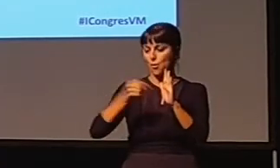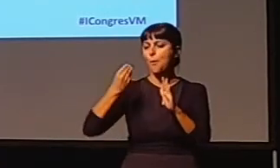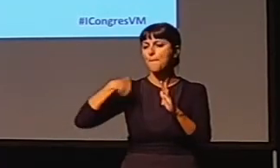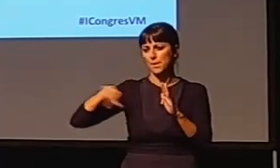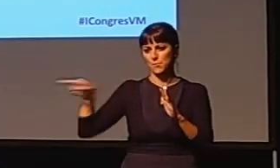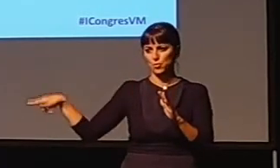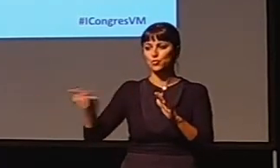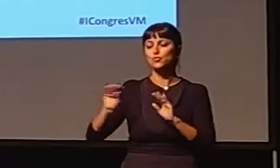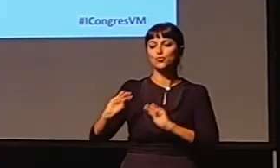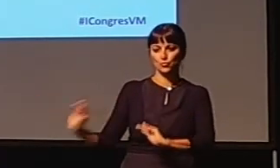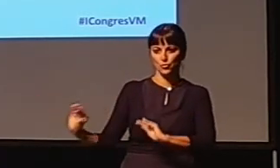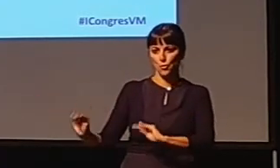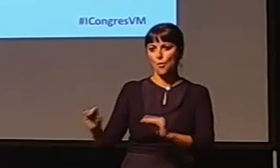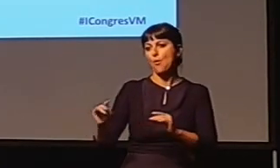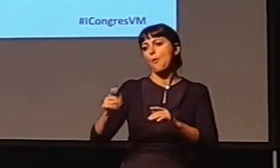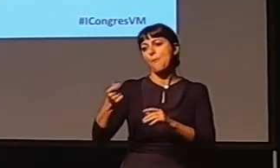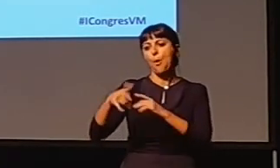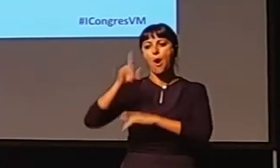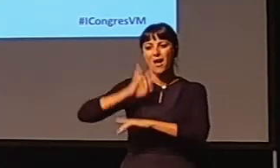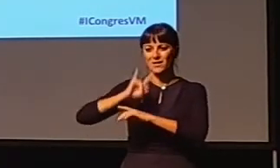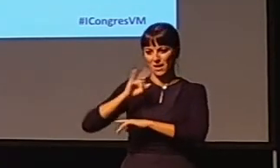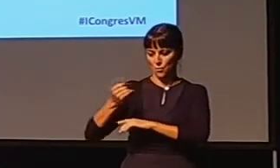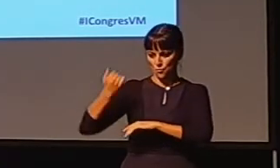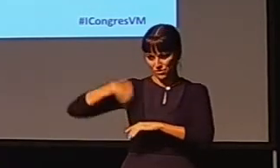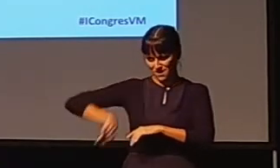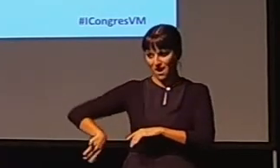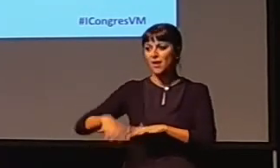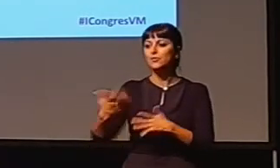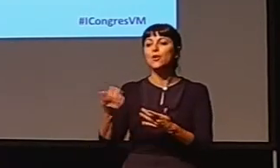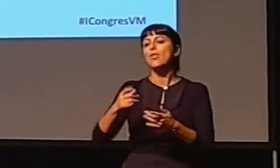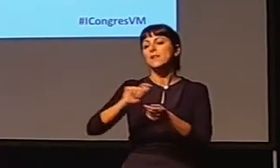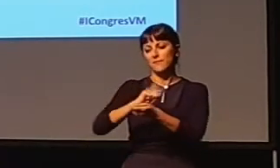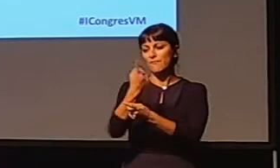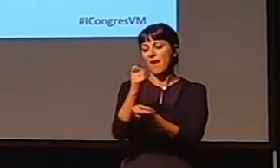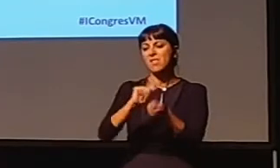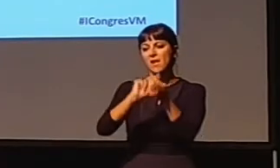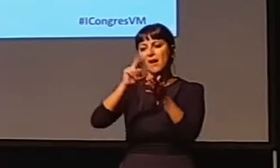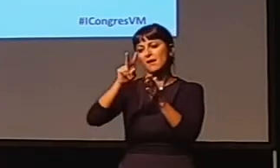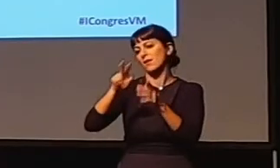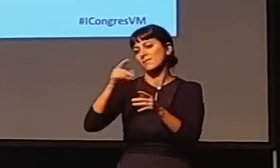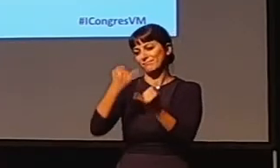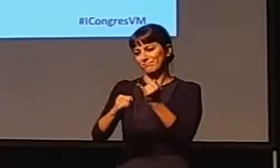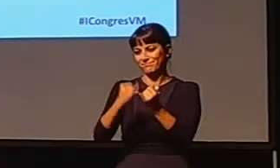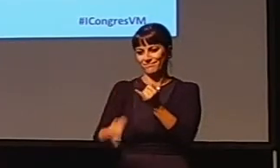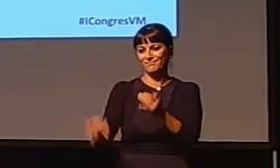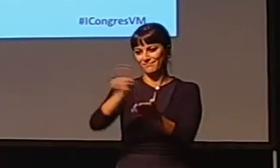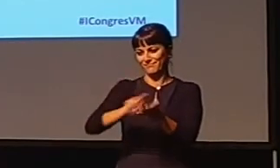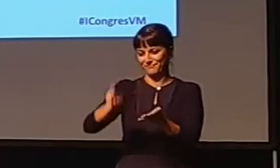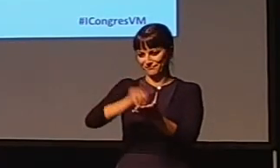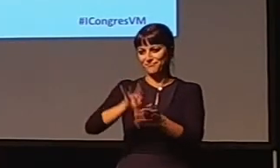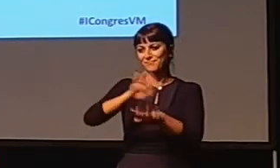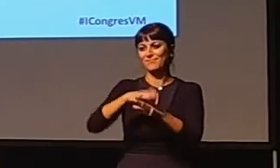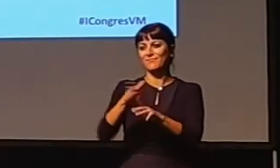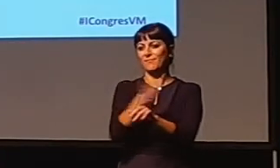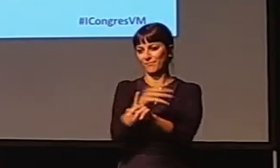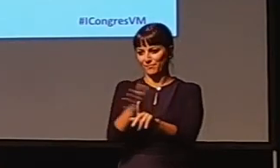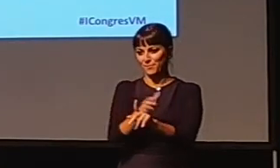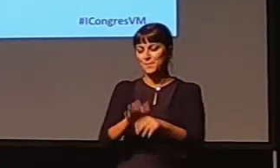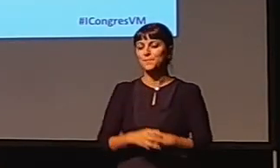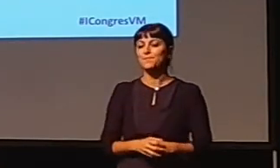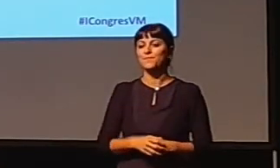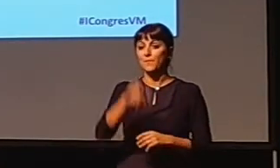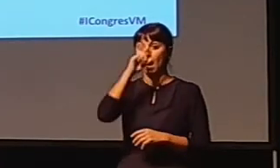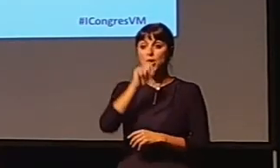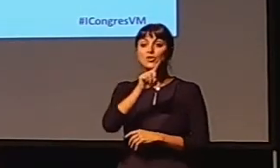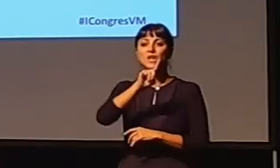Montse ja ens ho ha comentat, però bueno, jo us faré 5 cèntims de la seva trajectòria professional. En els darrers 14